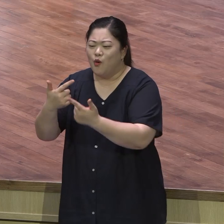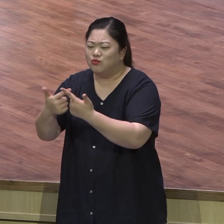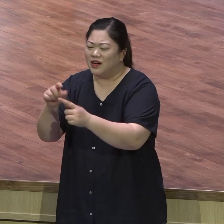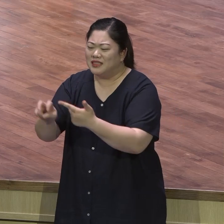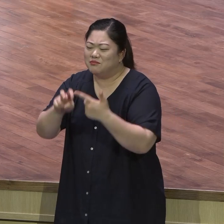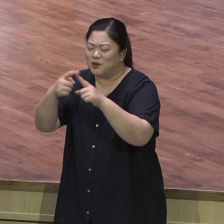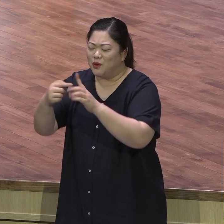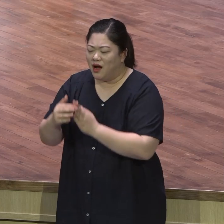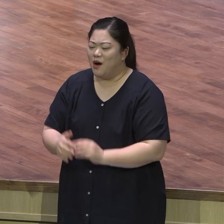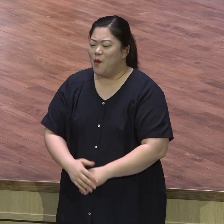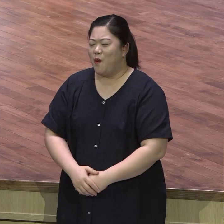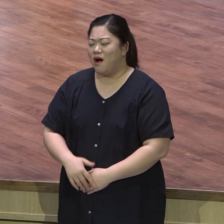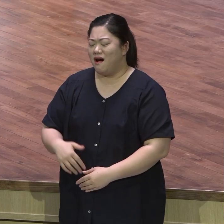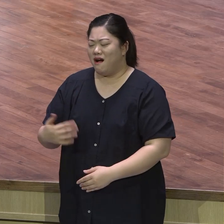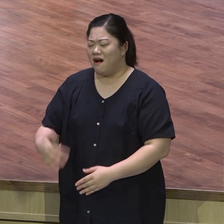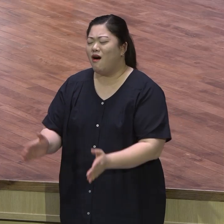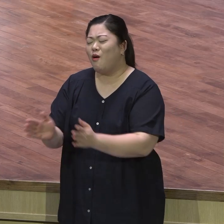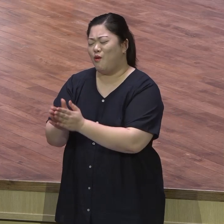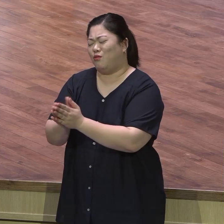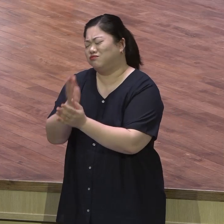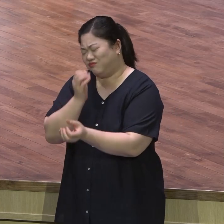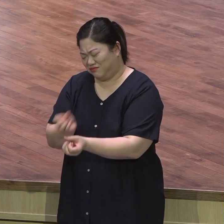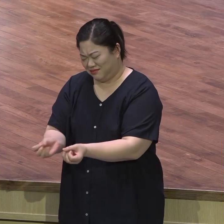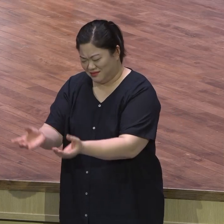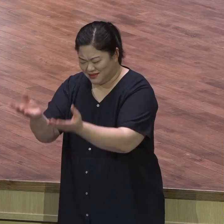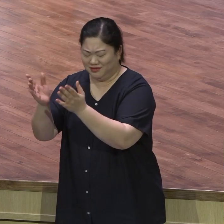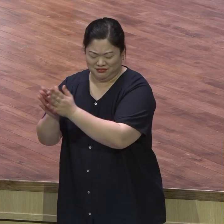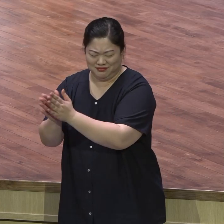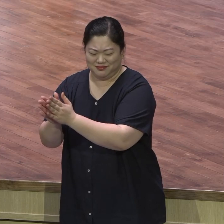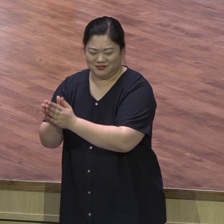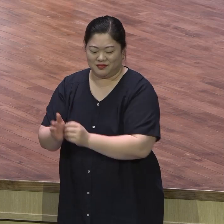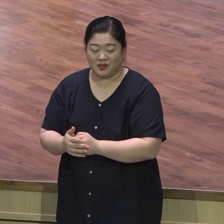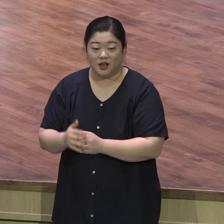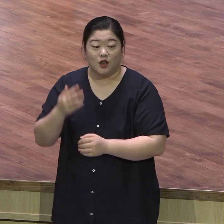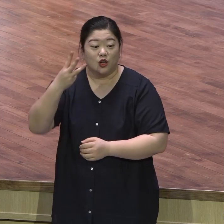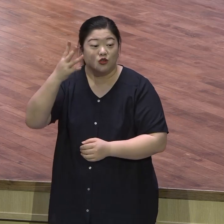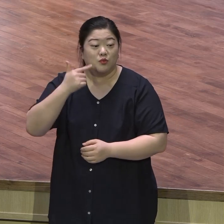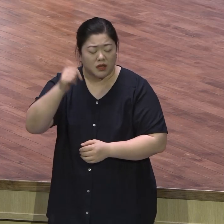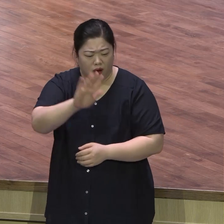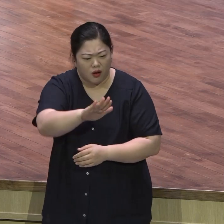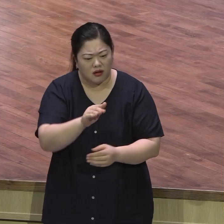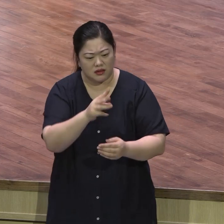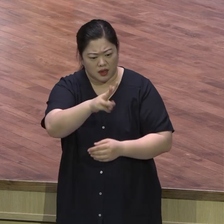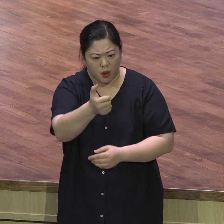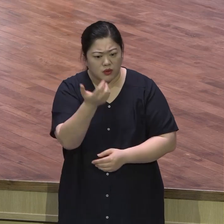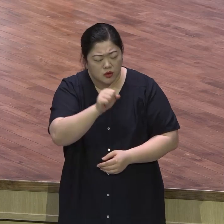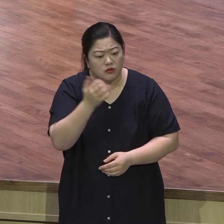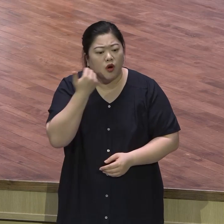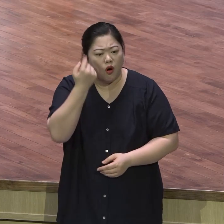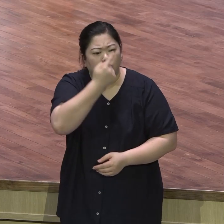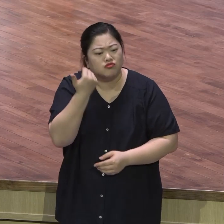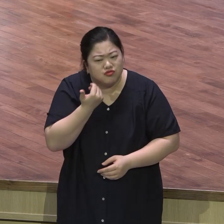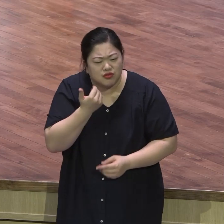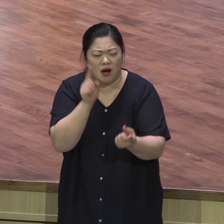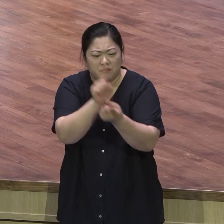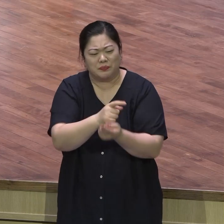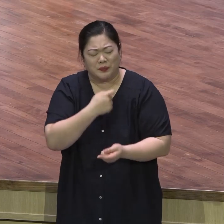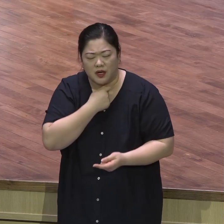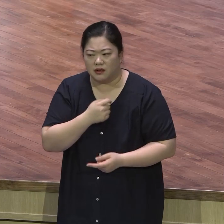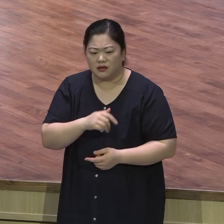어려요. 그 유호사님이 너무 고맙다고 오라고. 아이고 제가 헌금행 가지고 목사님 바쁘신데.